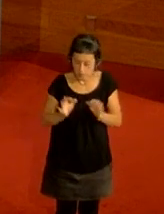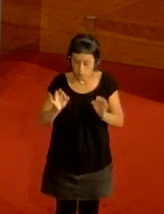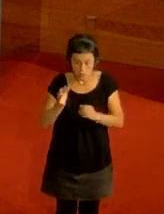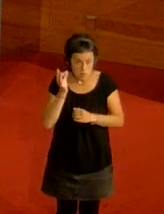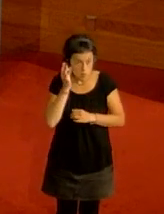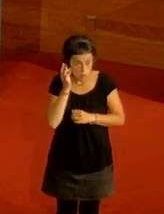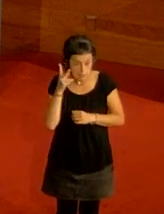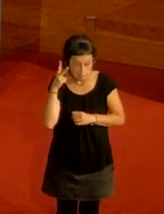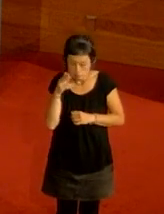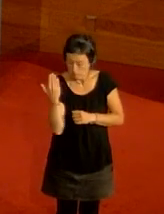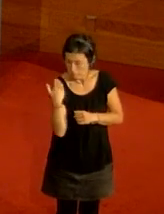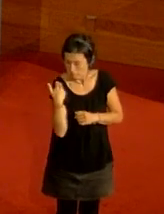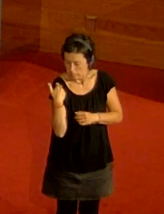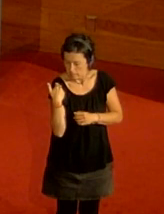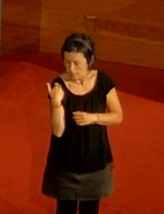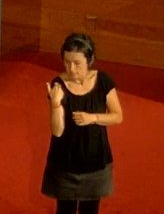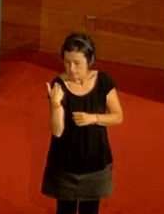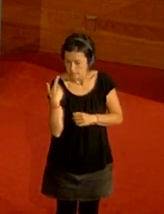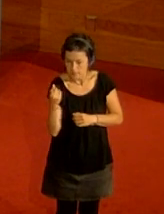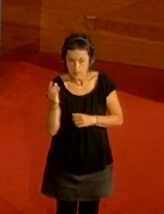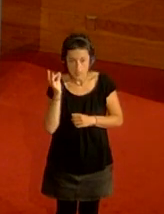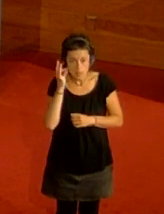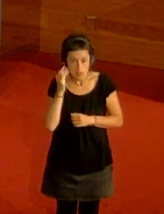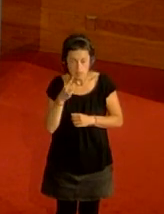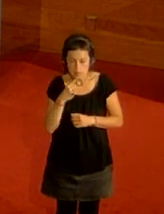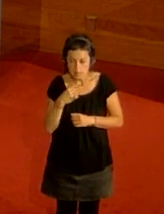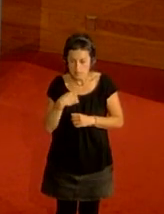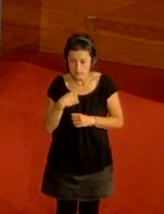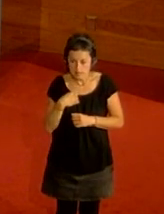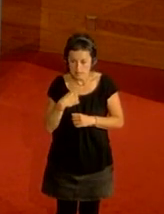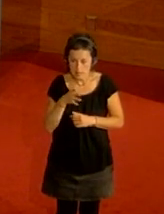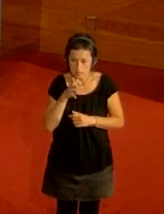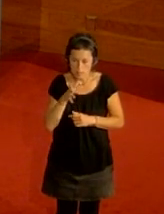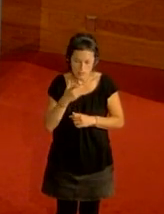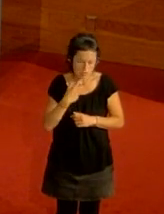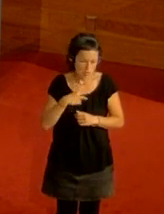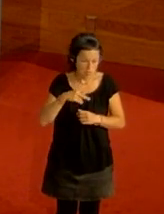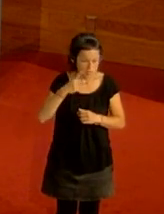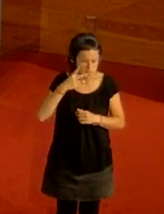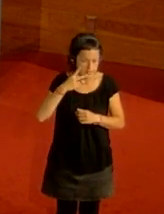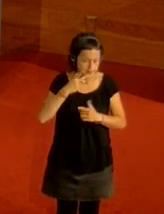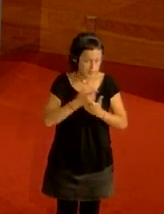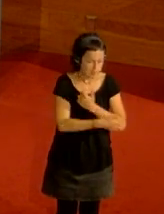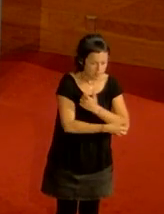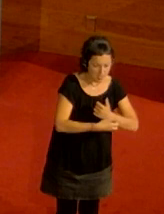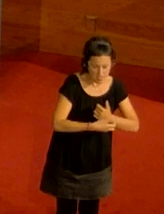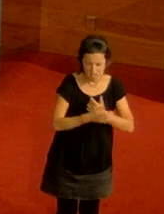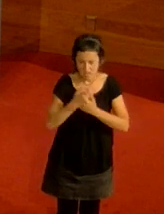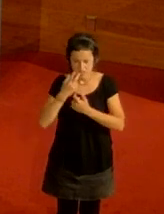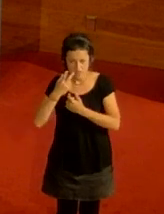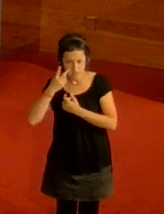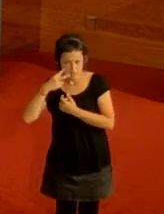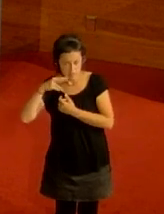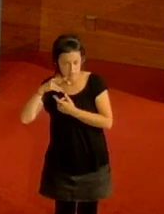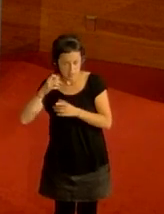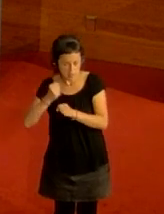y me comentaba que había tenido muchas experiencias de que vinculaban la precariedad la Salud Mental y a los hospitales pero que quería